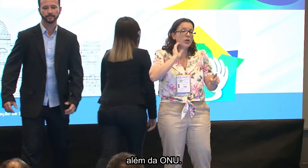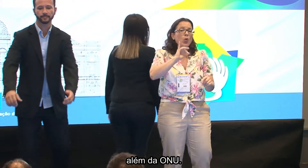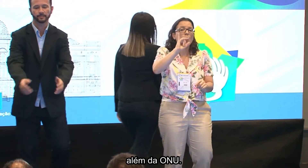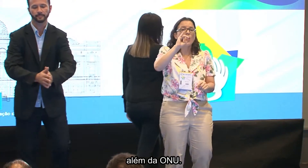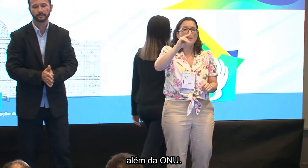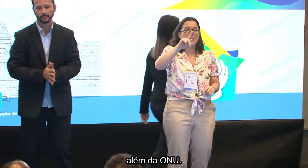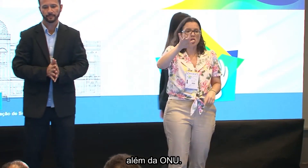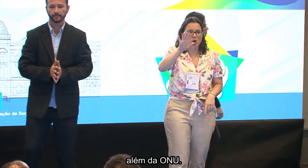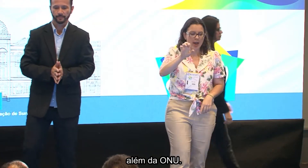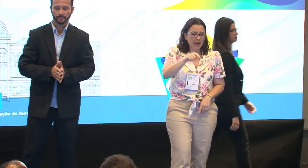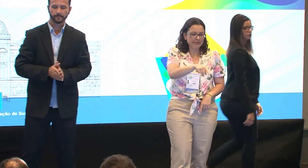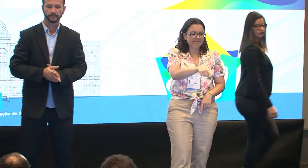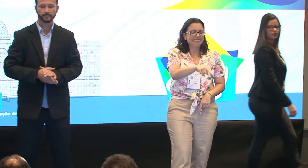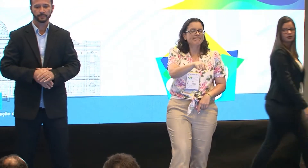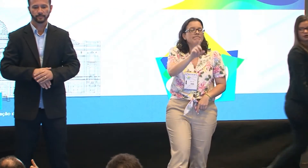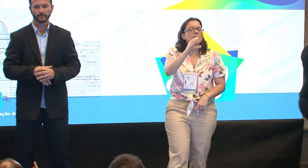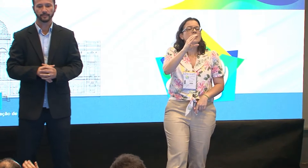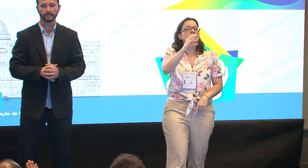além da ONU.